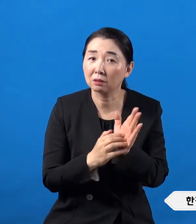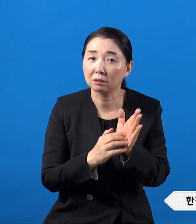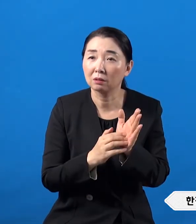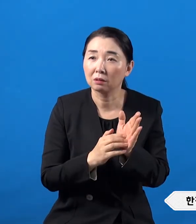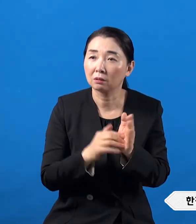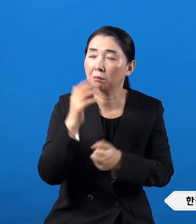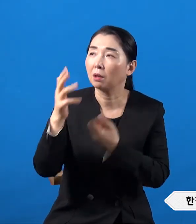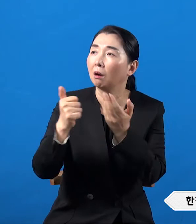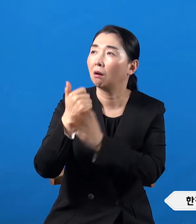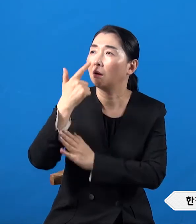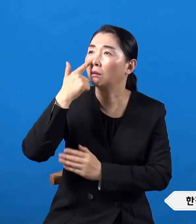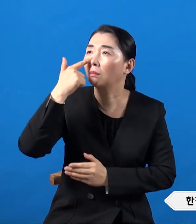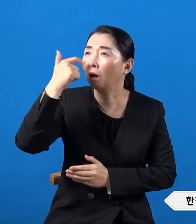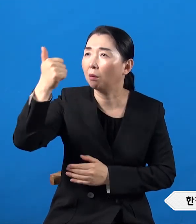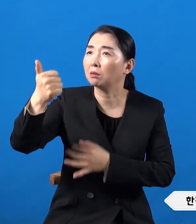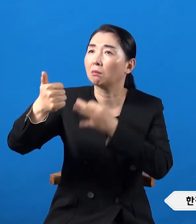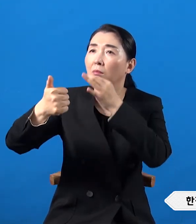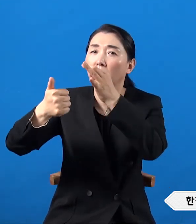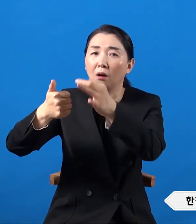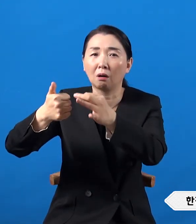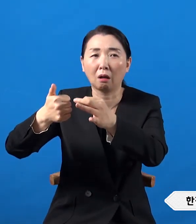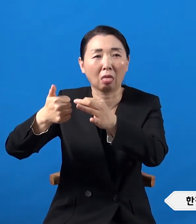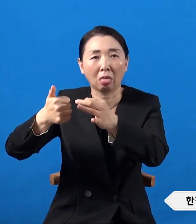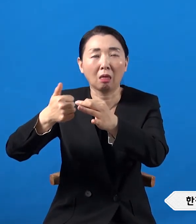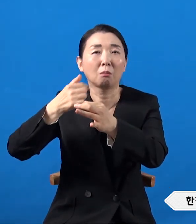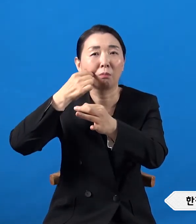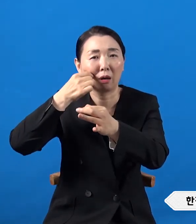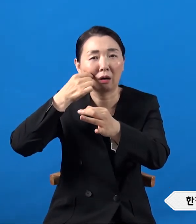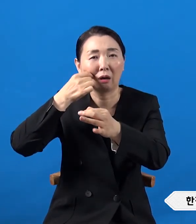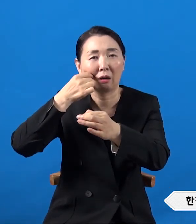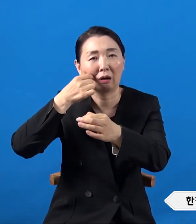떠올라서 하나님 아버지라는 말이 잘 나오지가 않습니다.